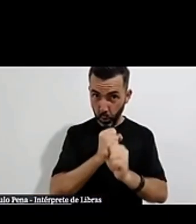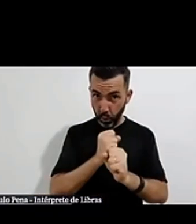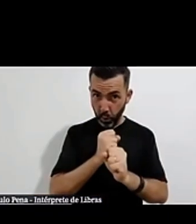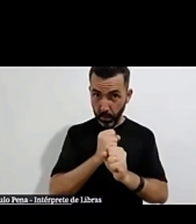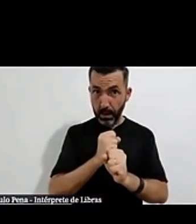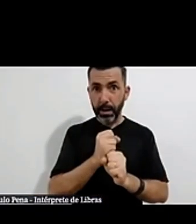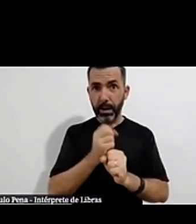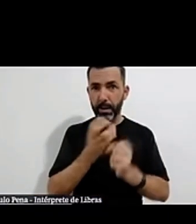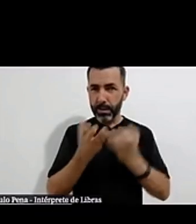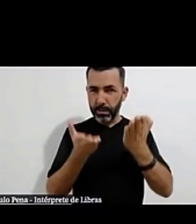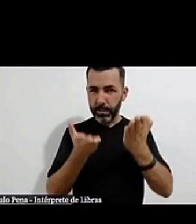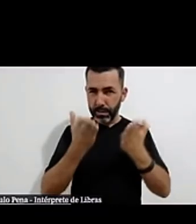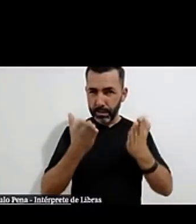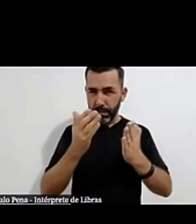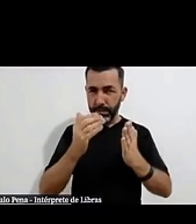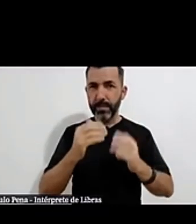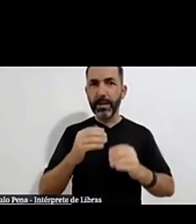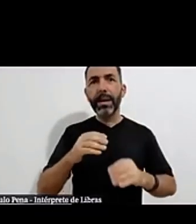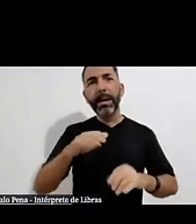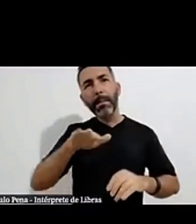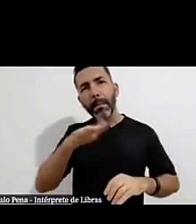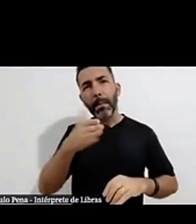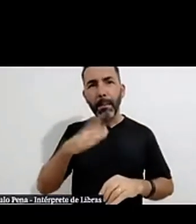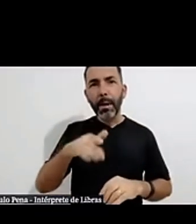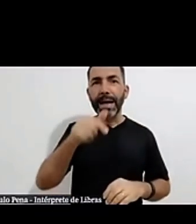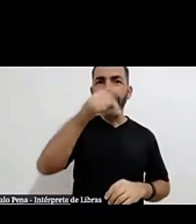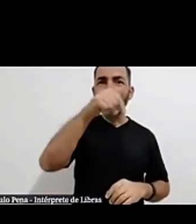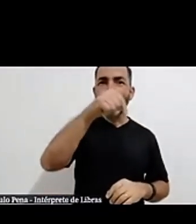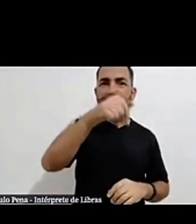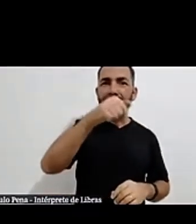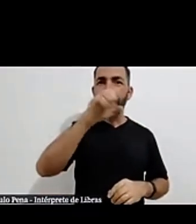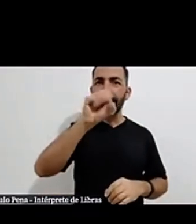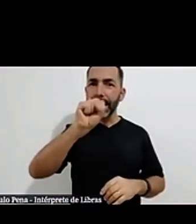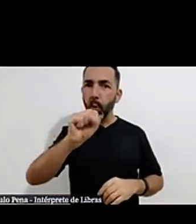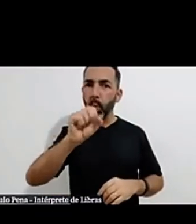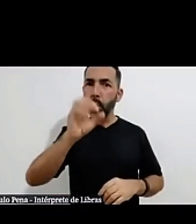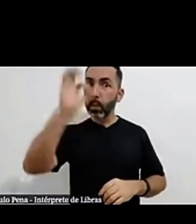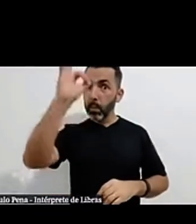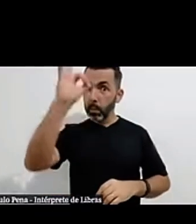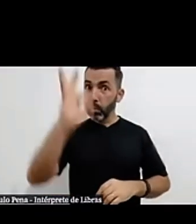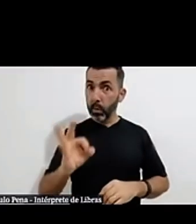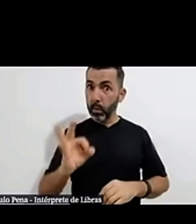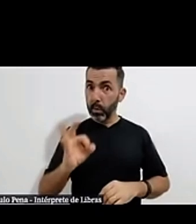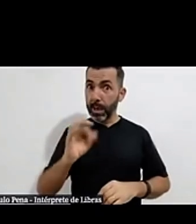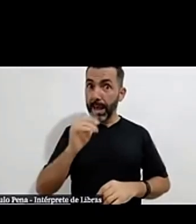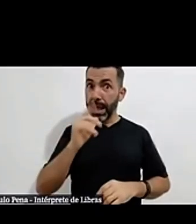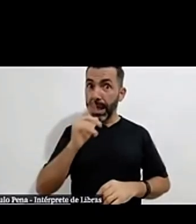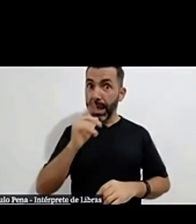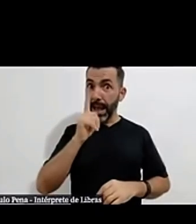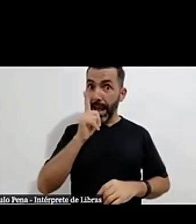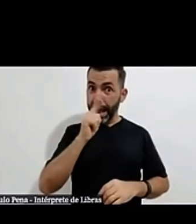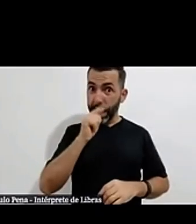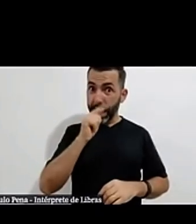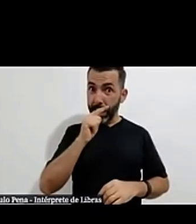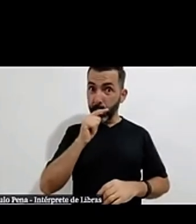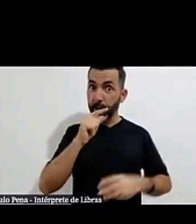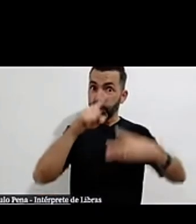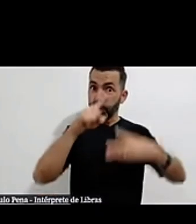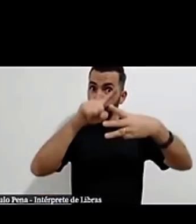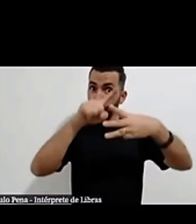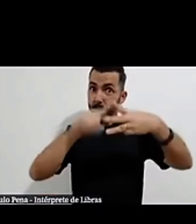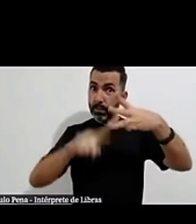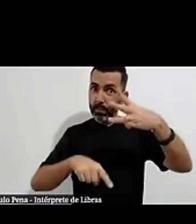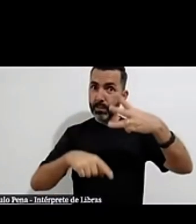com 78% de água que deve estar nesse sistema, né, no